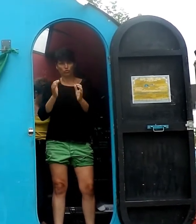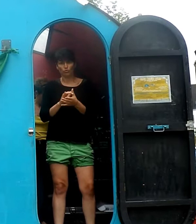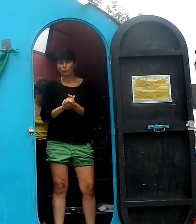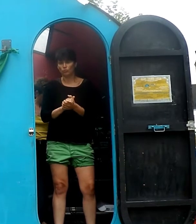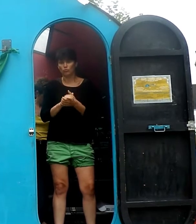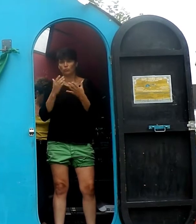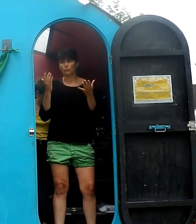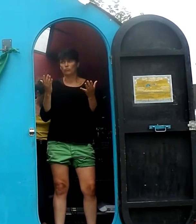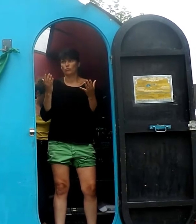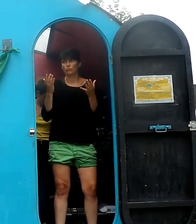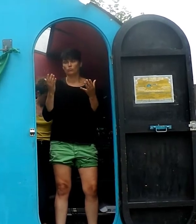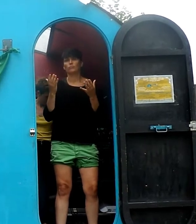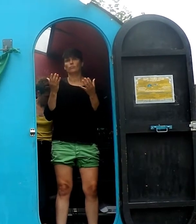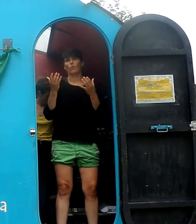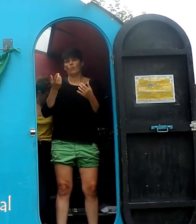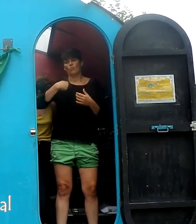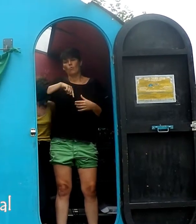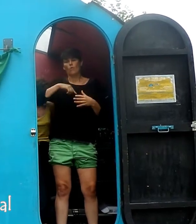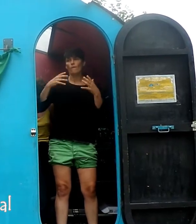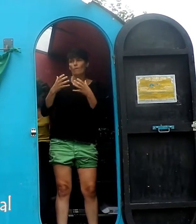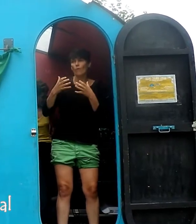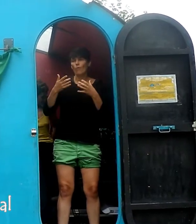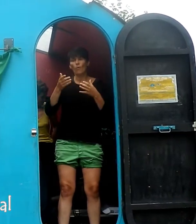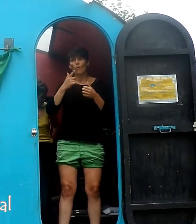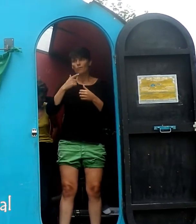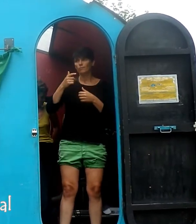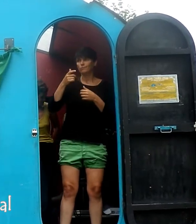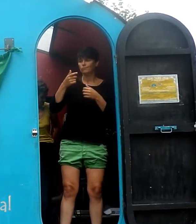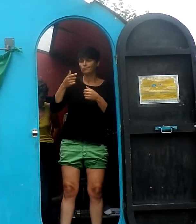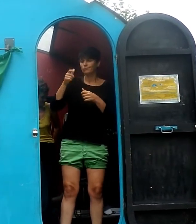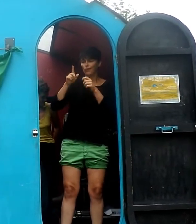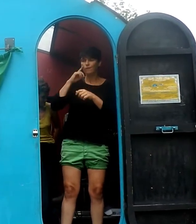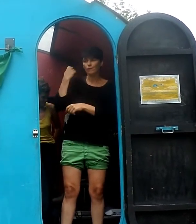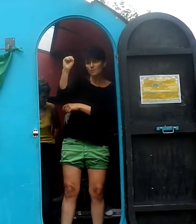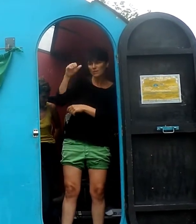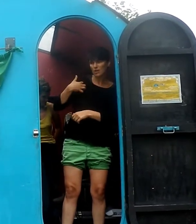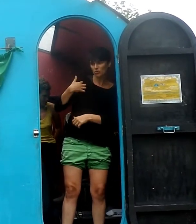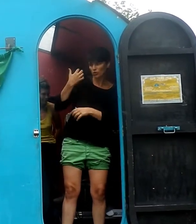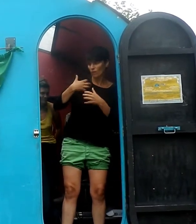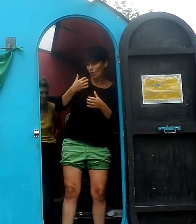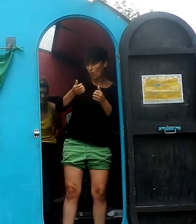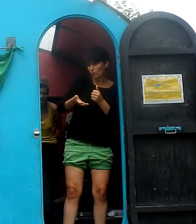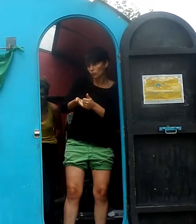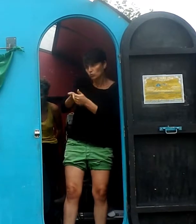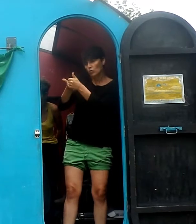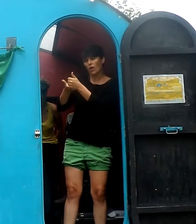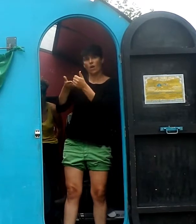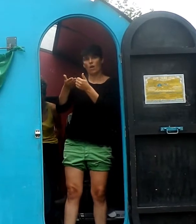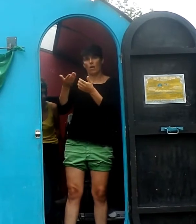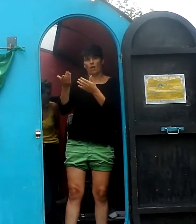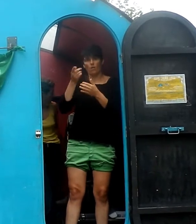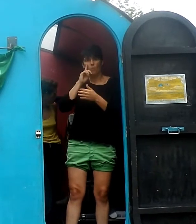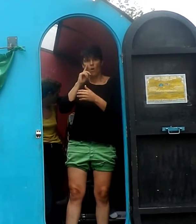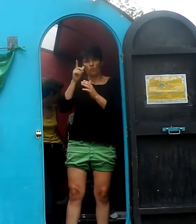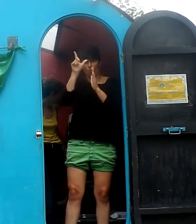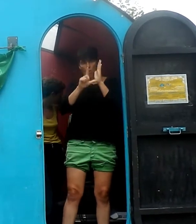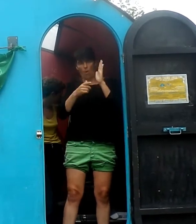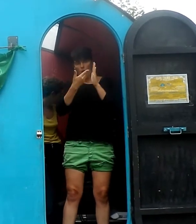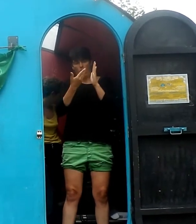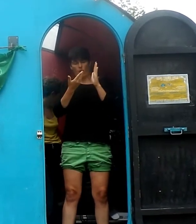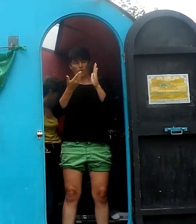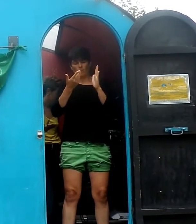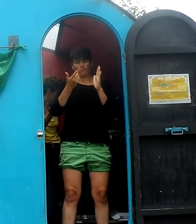en Argentine. Oui, c'est ça en fait. On a voulu se mettre en soutien des